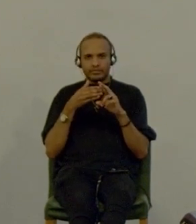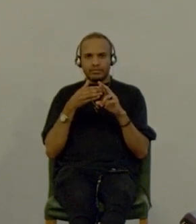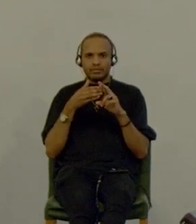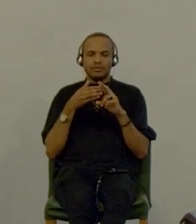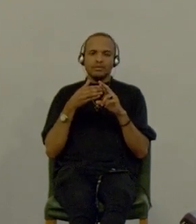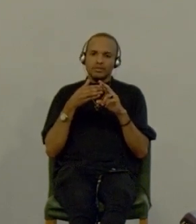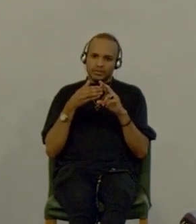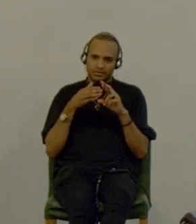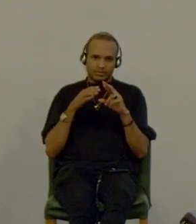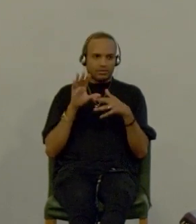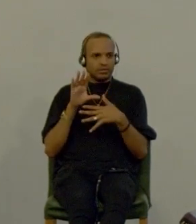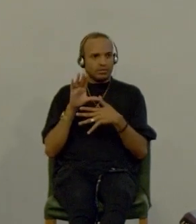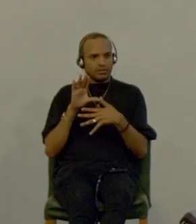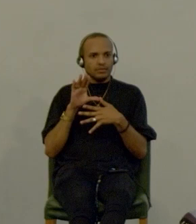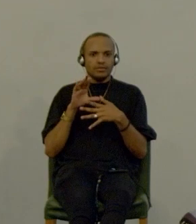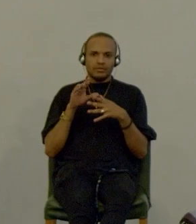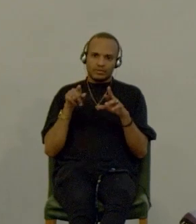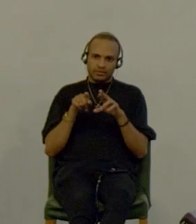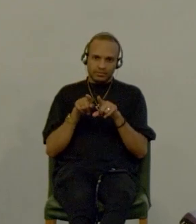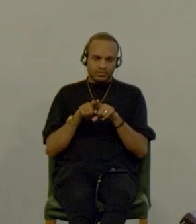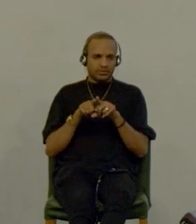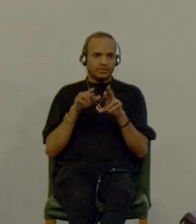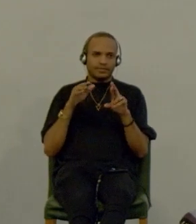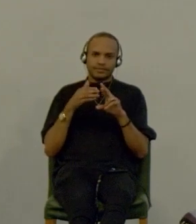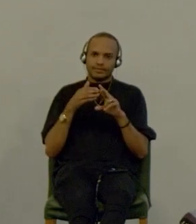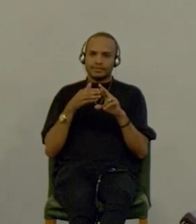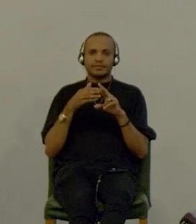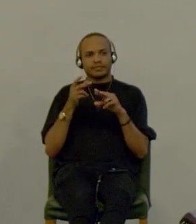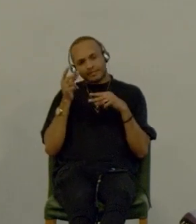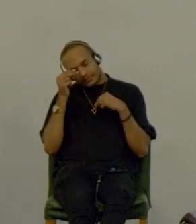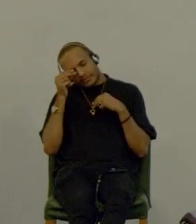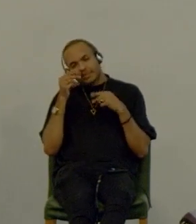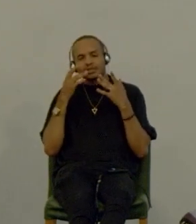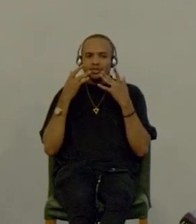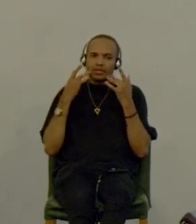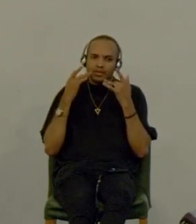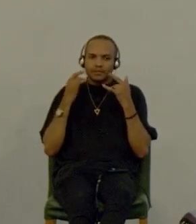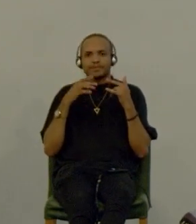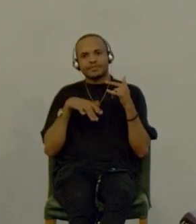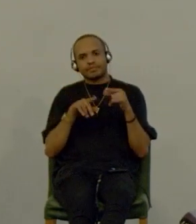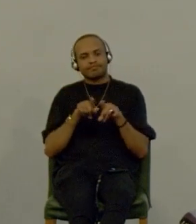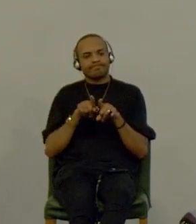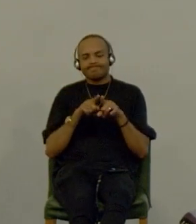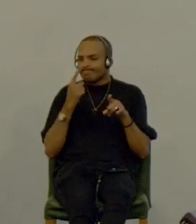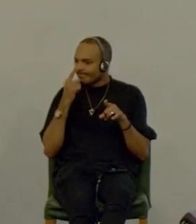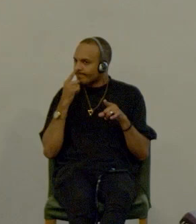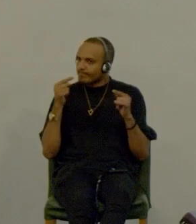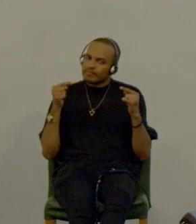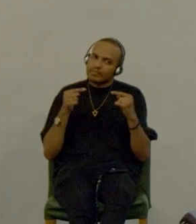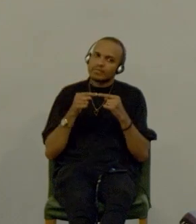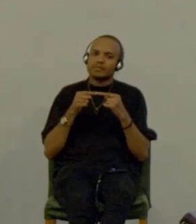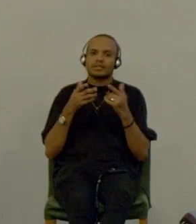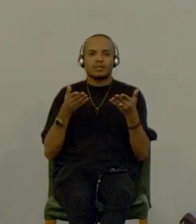cartographique et représentation performative. Voilà, je vais essayer ce soir de faire le